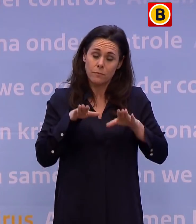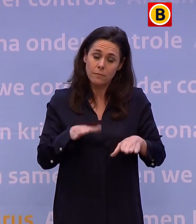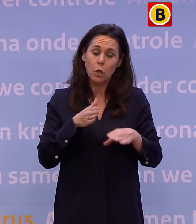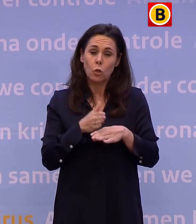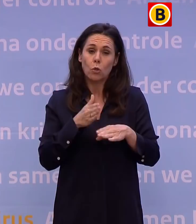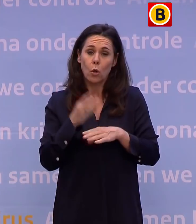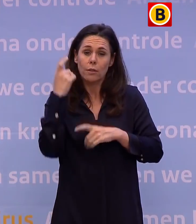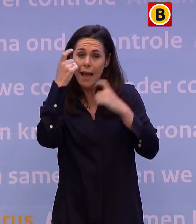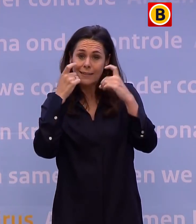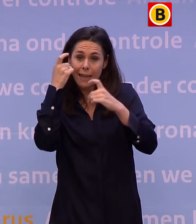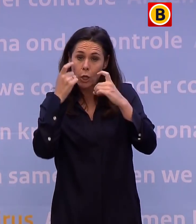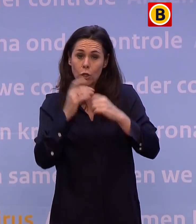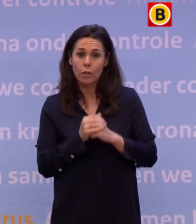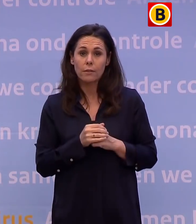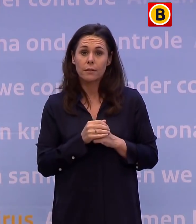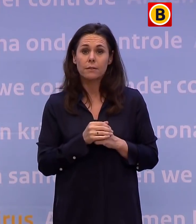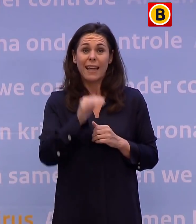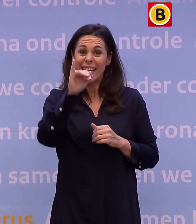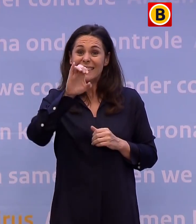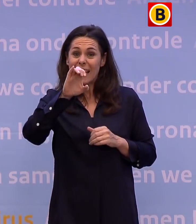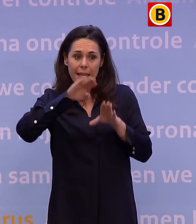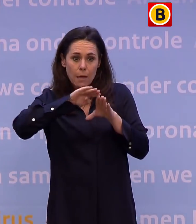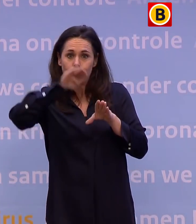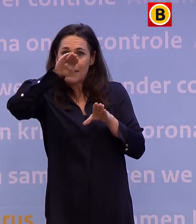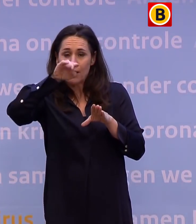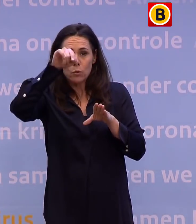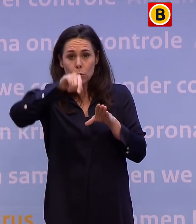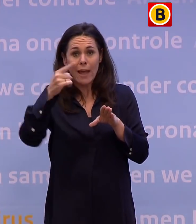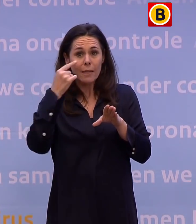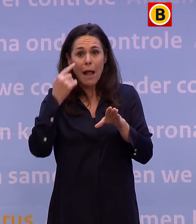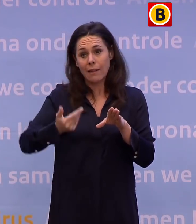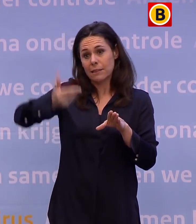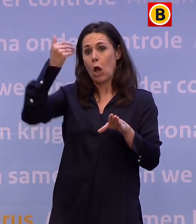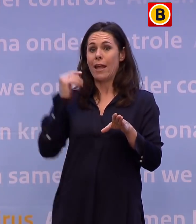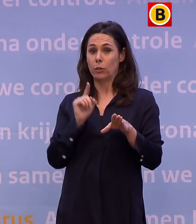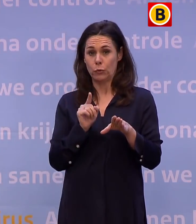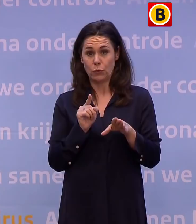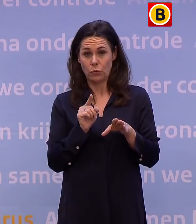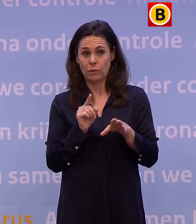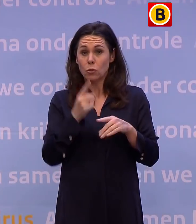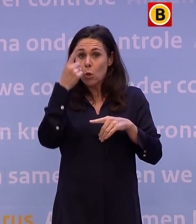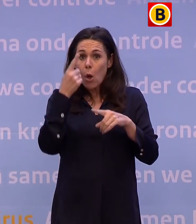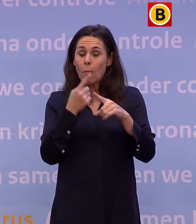De piek op de intensive care ligt net een maand achter ons. En ik benadruk het daarom